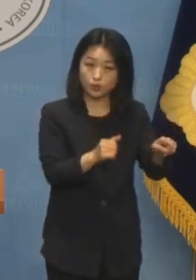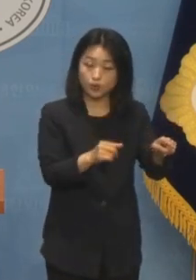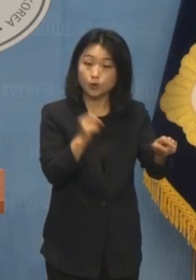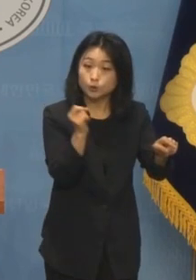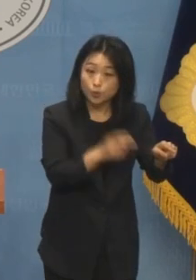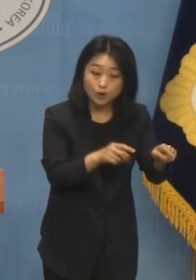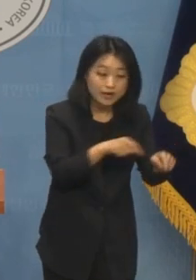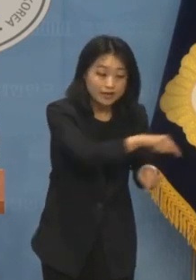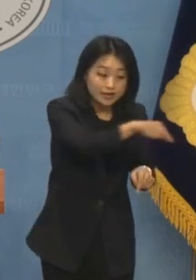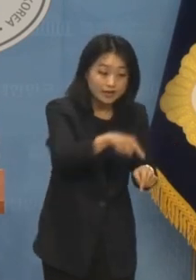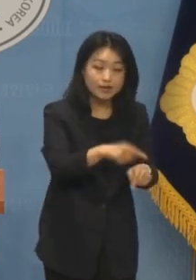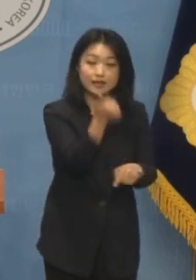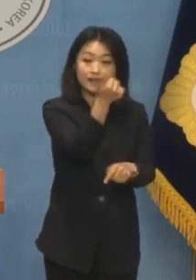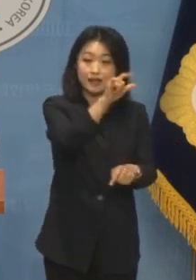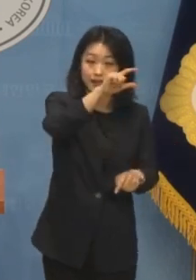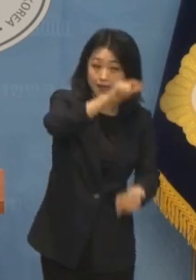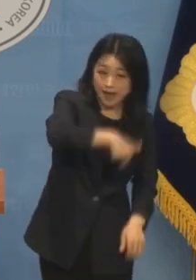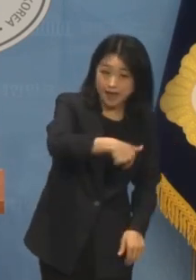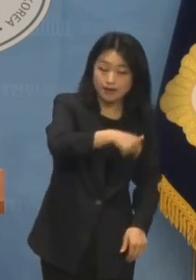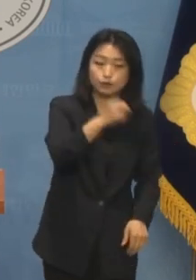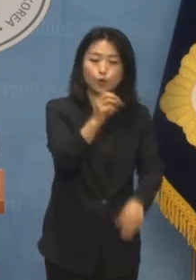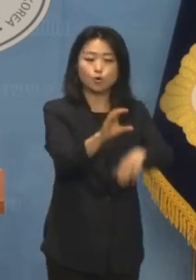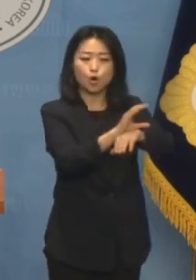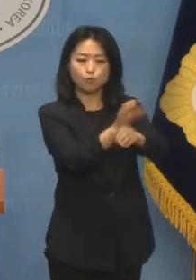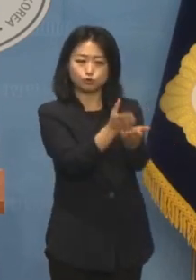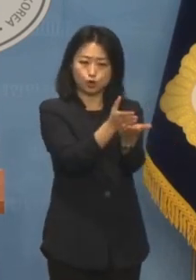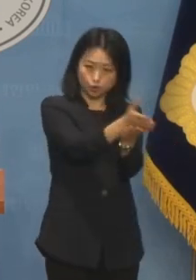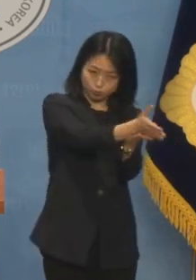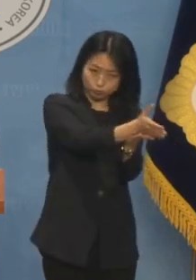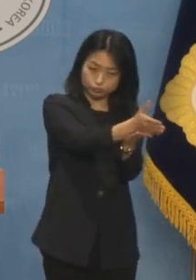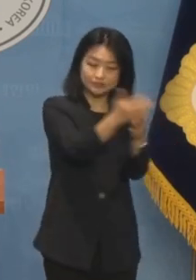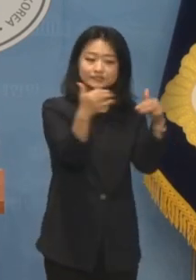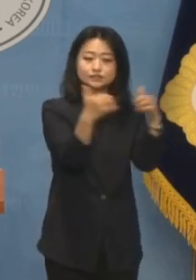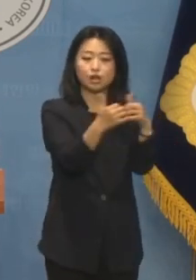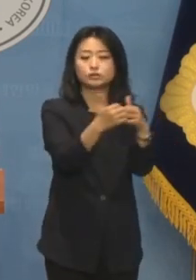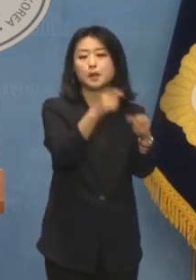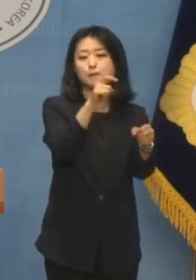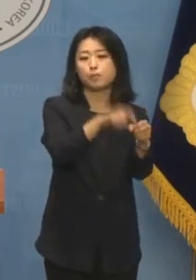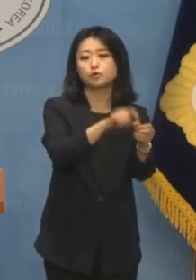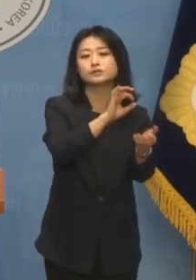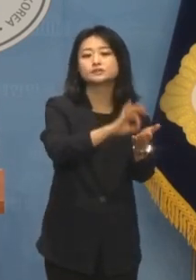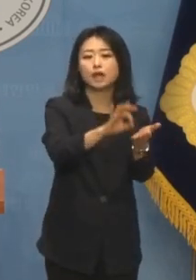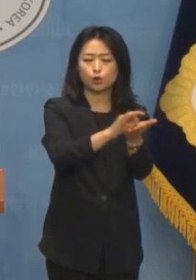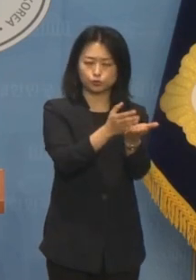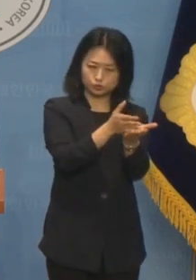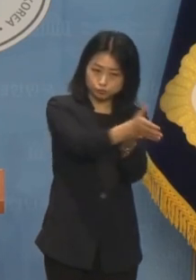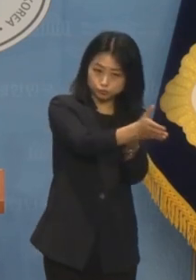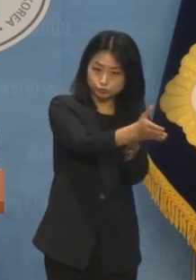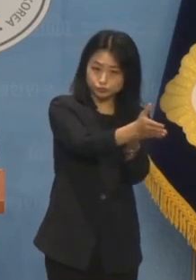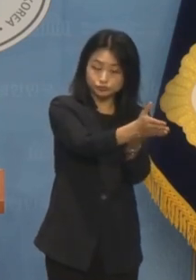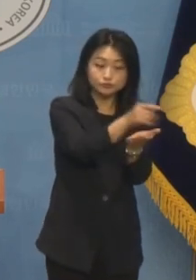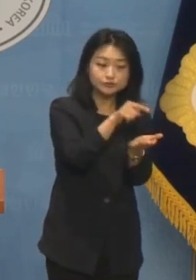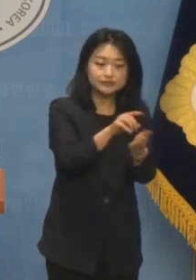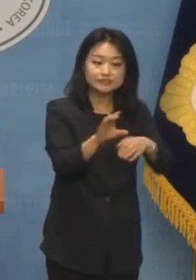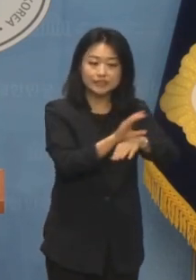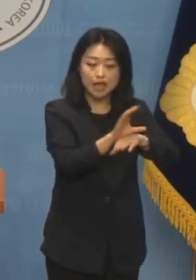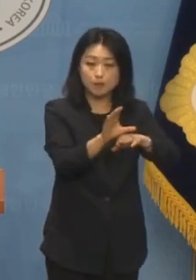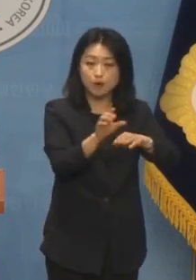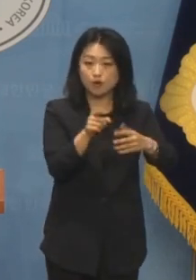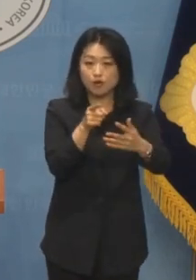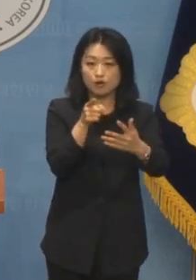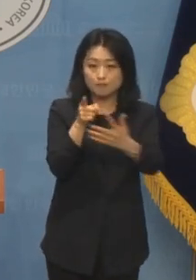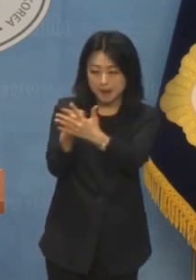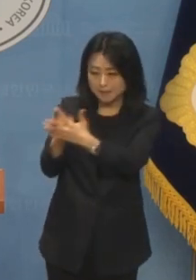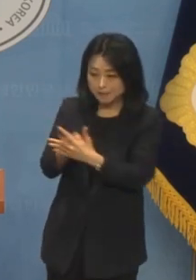이 보검은 핵미사일과 함께 북한의 3대 주요 전쟁 수단입니다. 북한이 휘두르는 사이버 칼날에